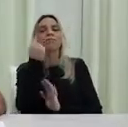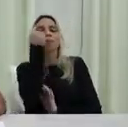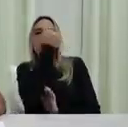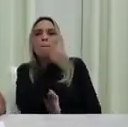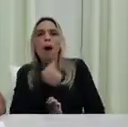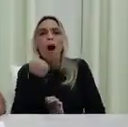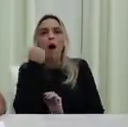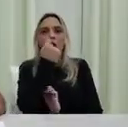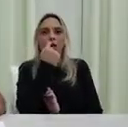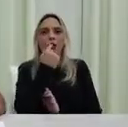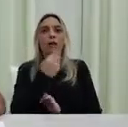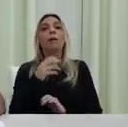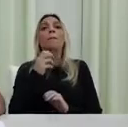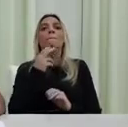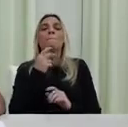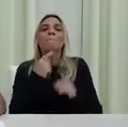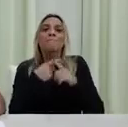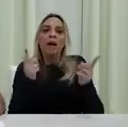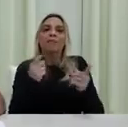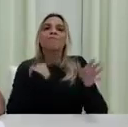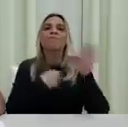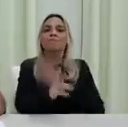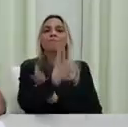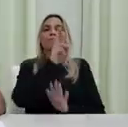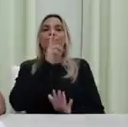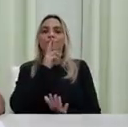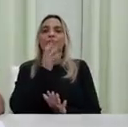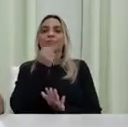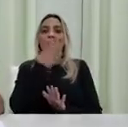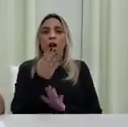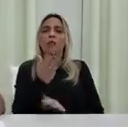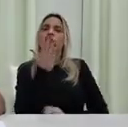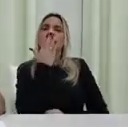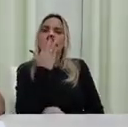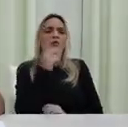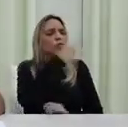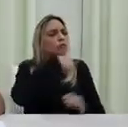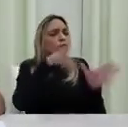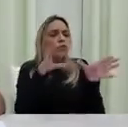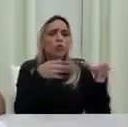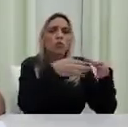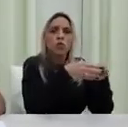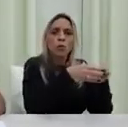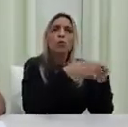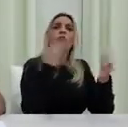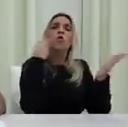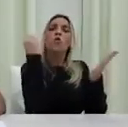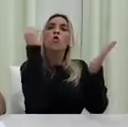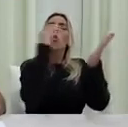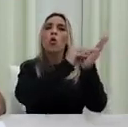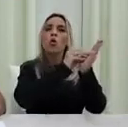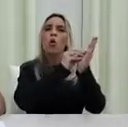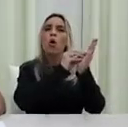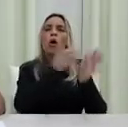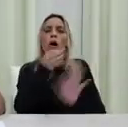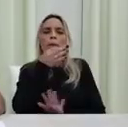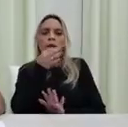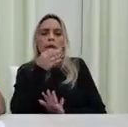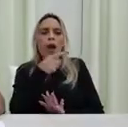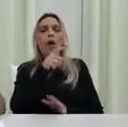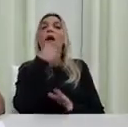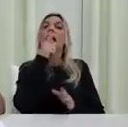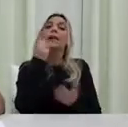repercussão muito boa. E as lideranças indígenas, cada um colocou ali o seu posicionamento, como os palecias em Mato Grosso, que